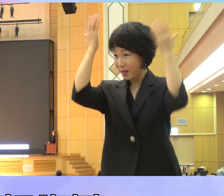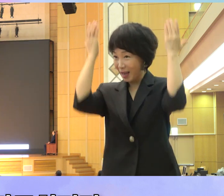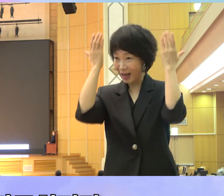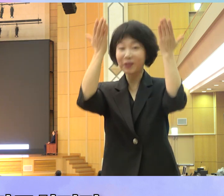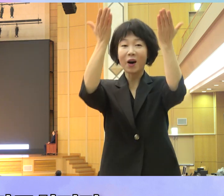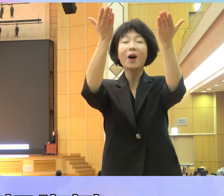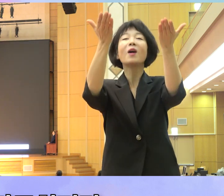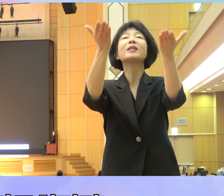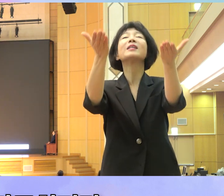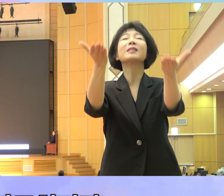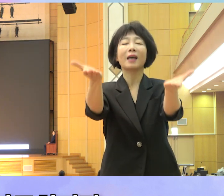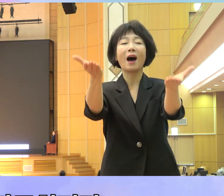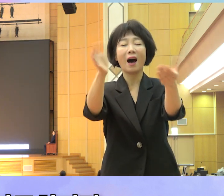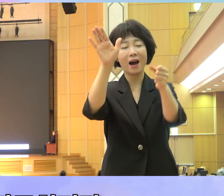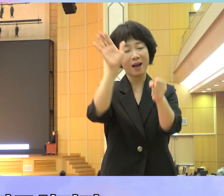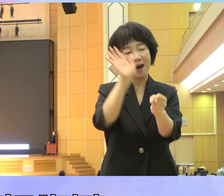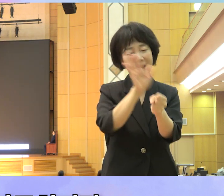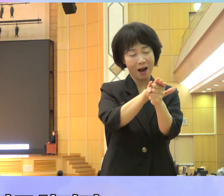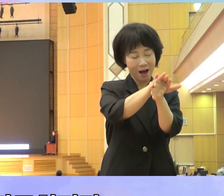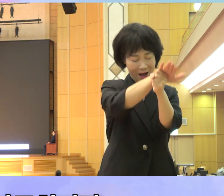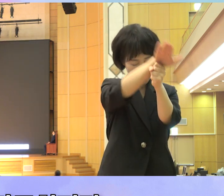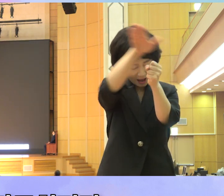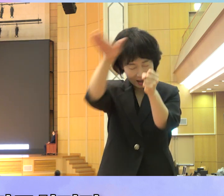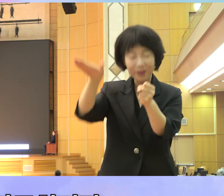기뻐하노라. 내가 너를